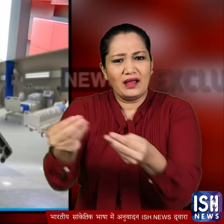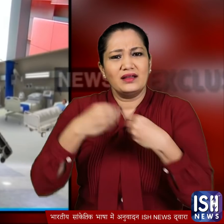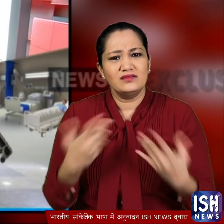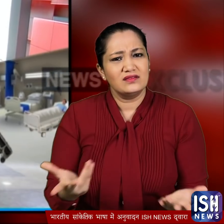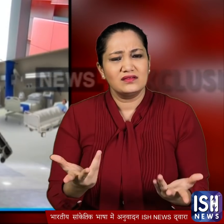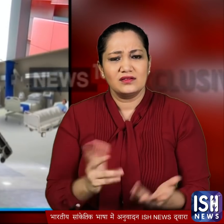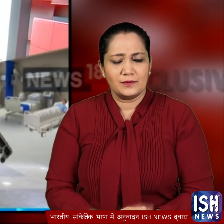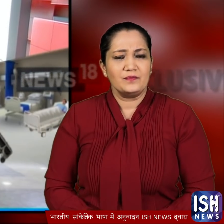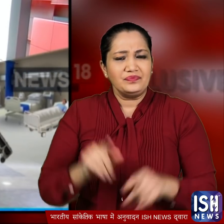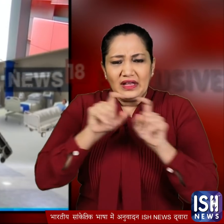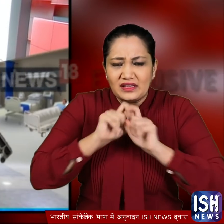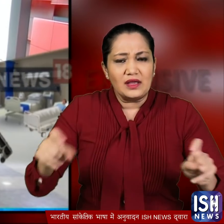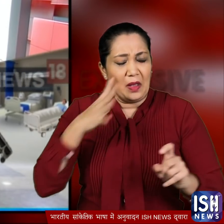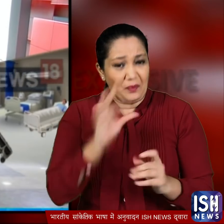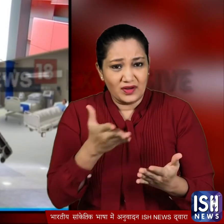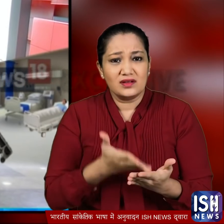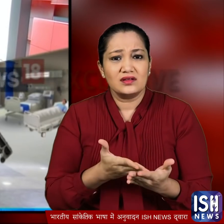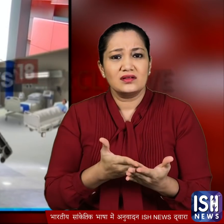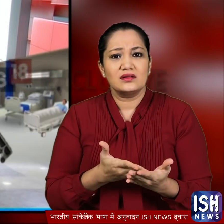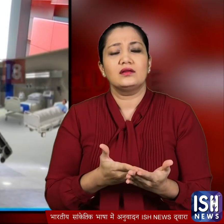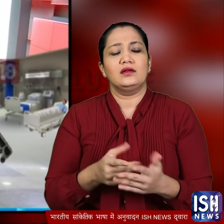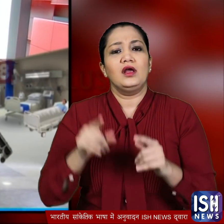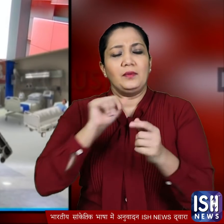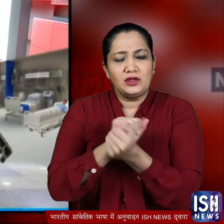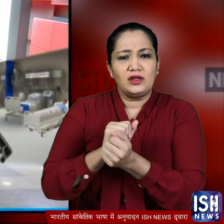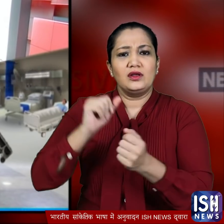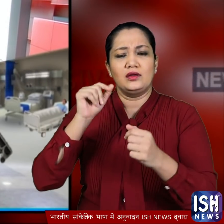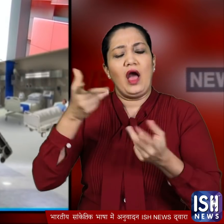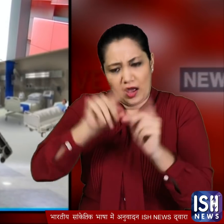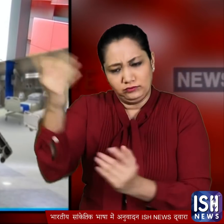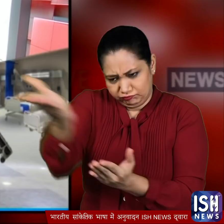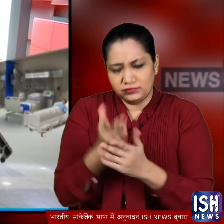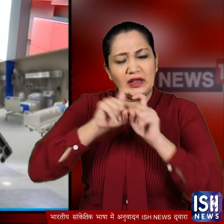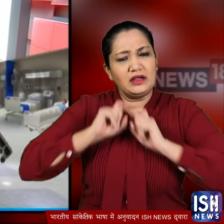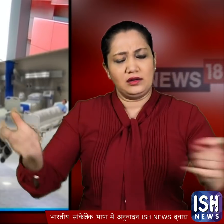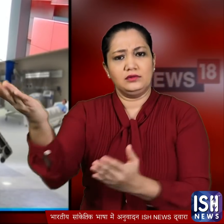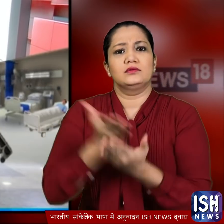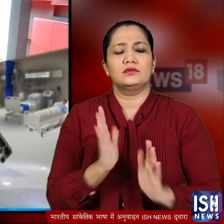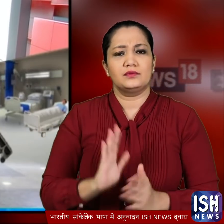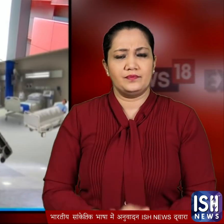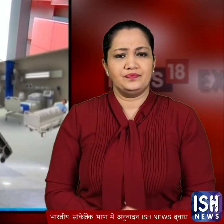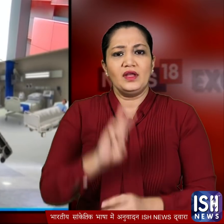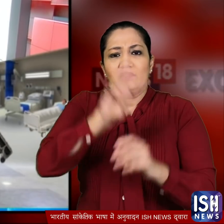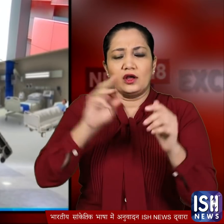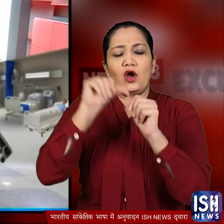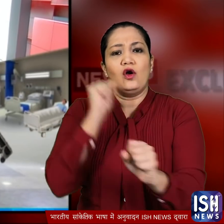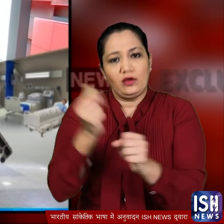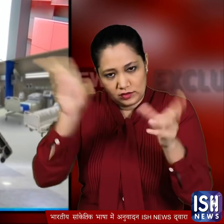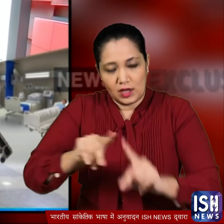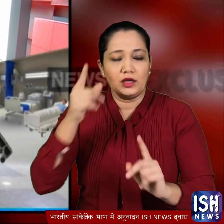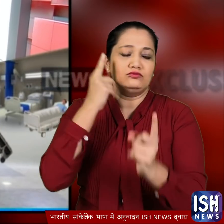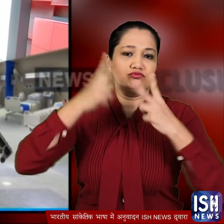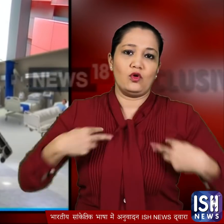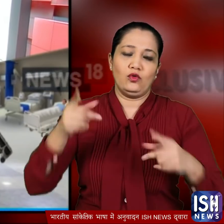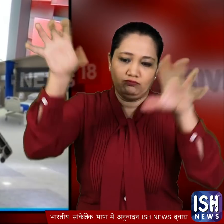अदालत ने 2 टूक कहा कि यह मामला संवेदनशील है। साथ ही उसने दिल्ली पुलिस को फिर से स्टेटस रिपोर्ट दाखिल करने को कहा। 3 अगस्त को मामले की फिर